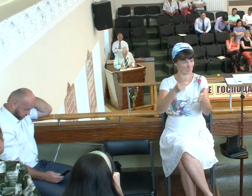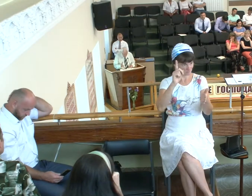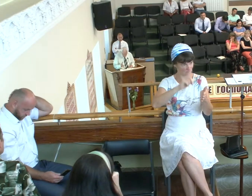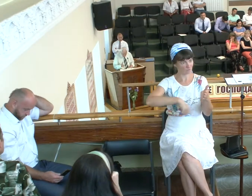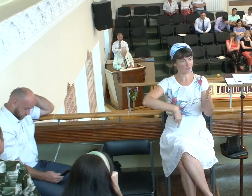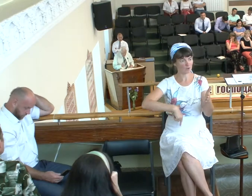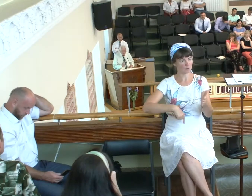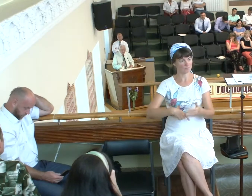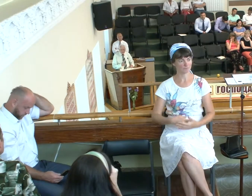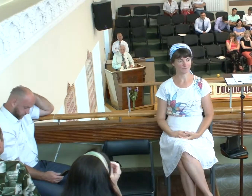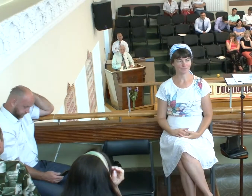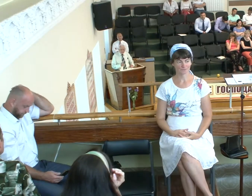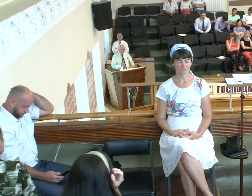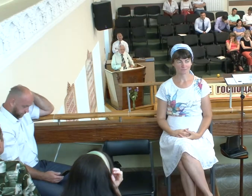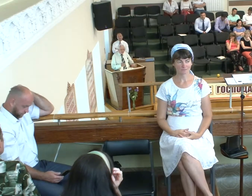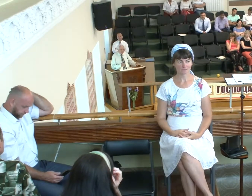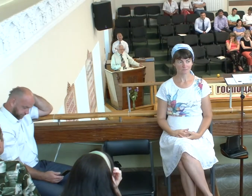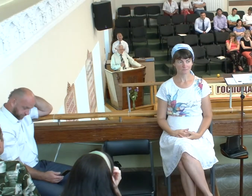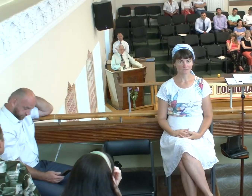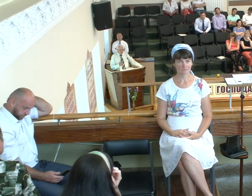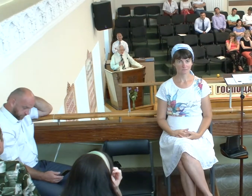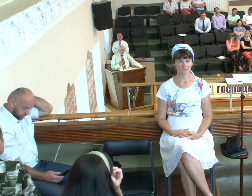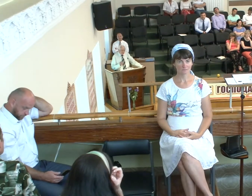послании Евреям 11.6 написано,